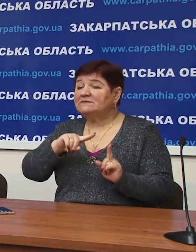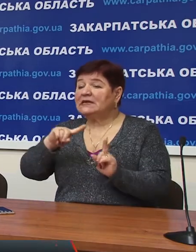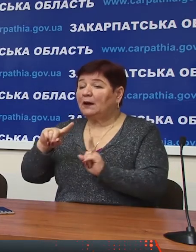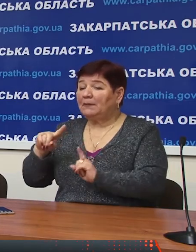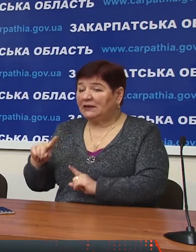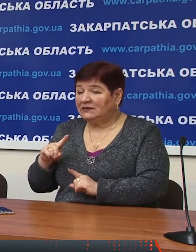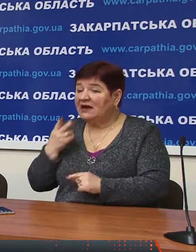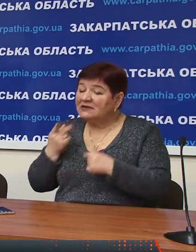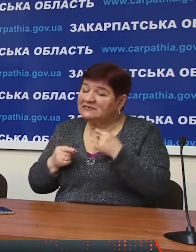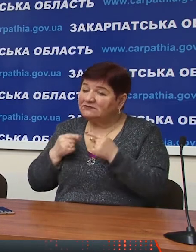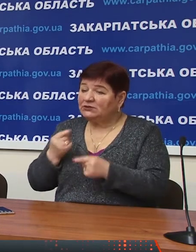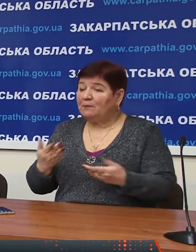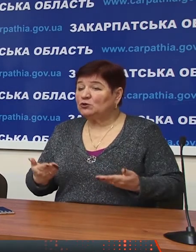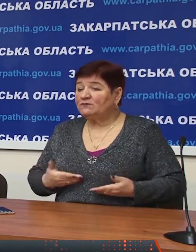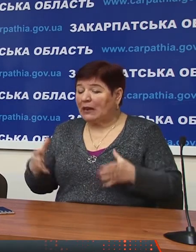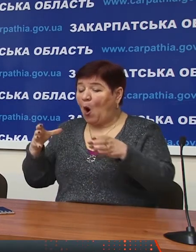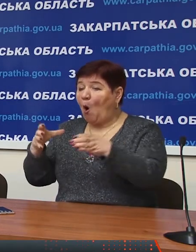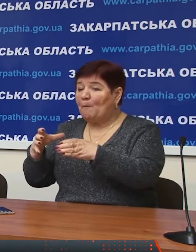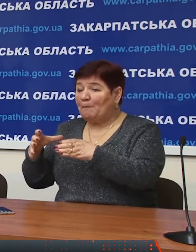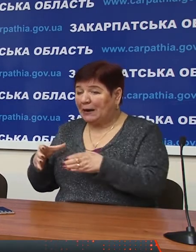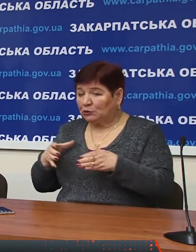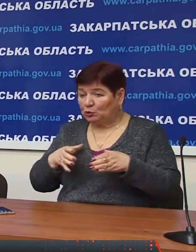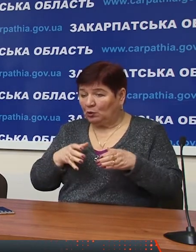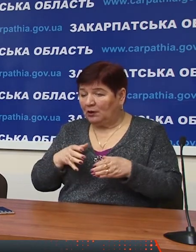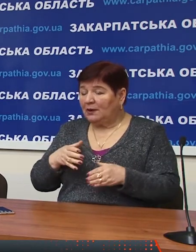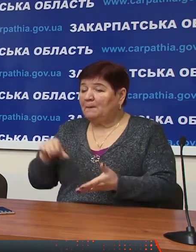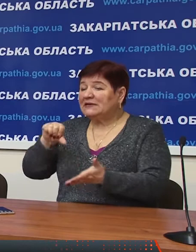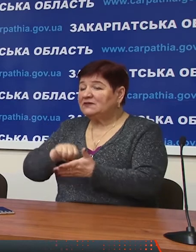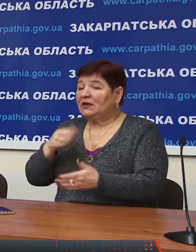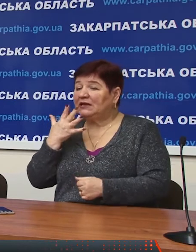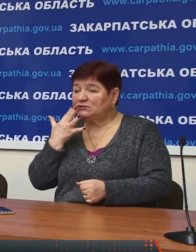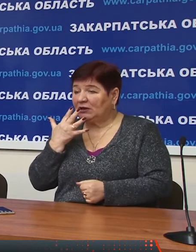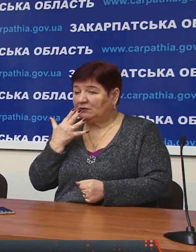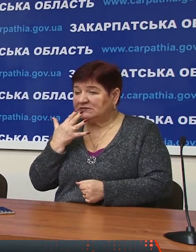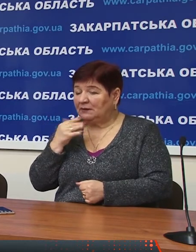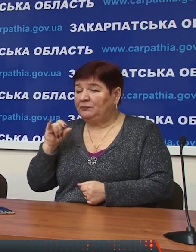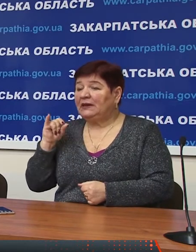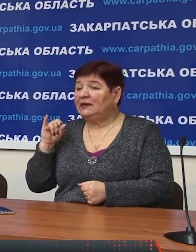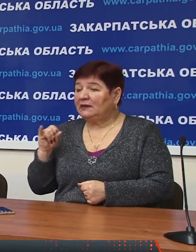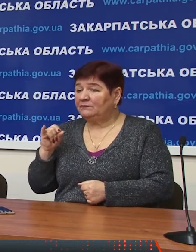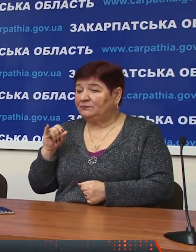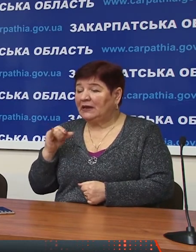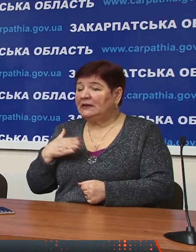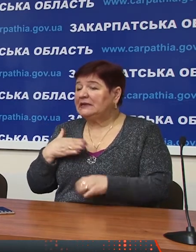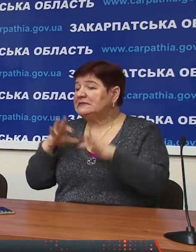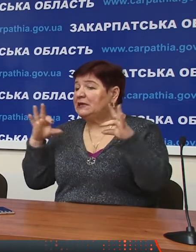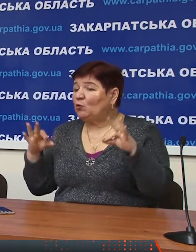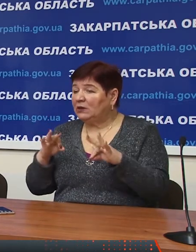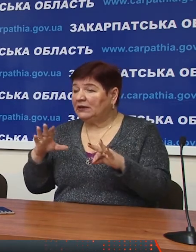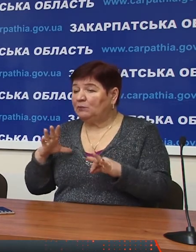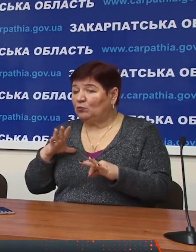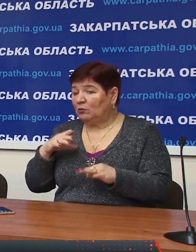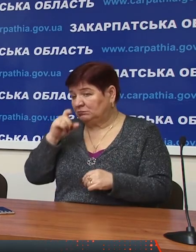Закарпатті завжди проживали компактно всі представники національностей. І у нас ніколи не було